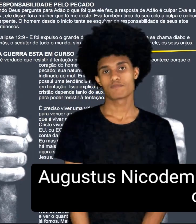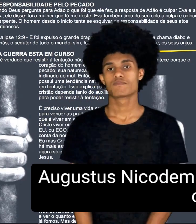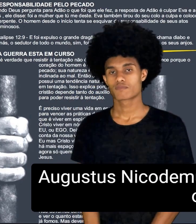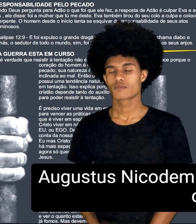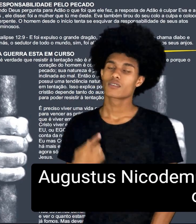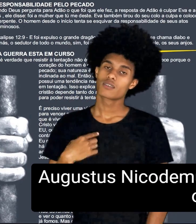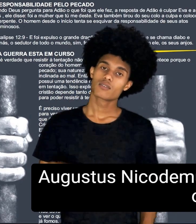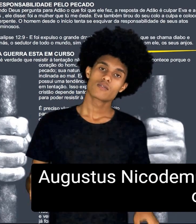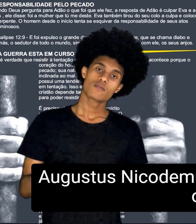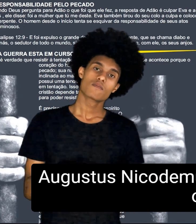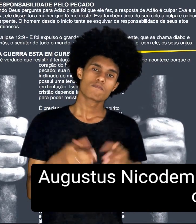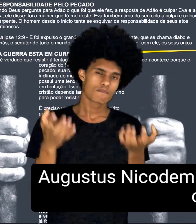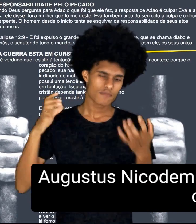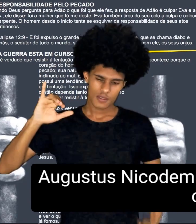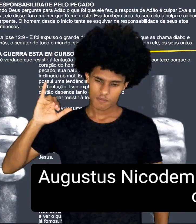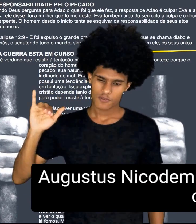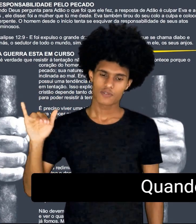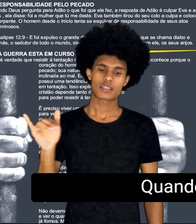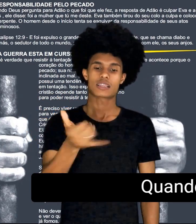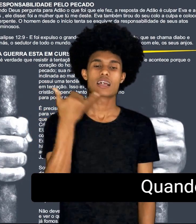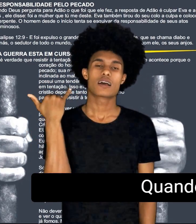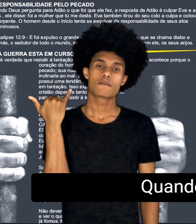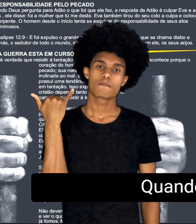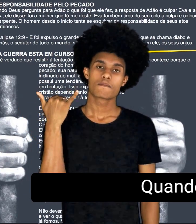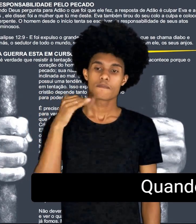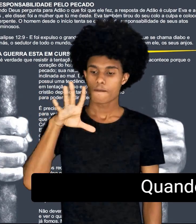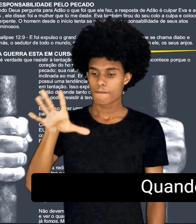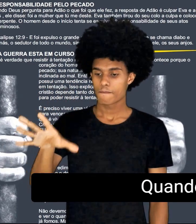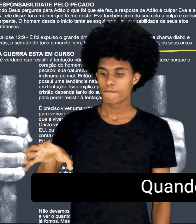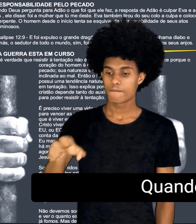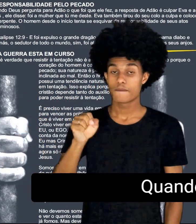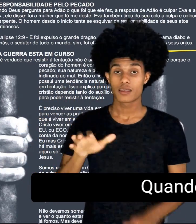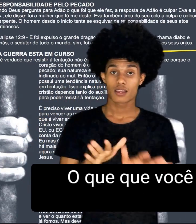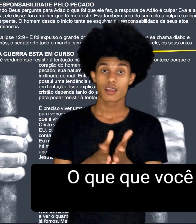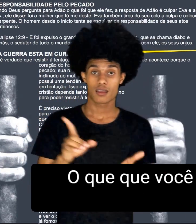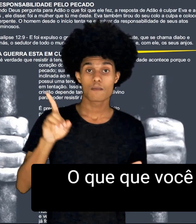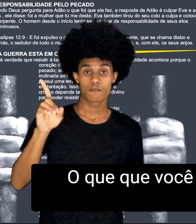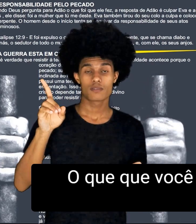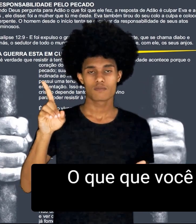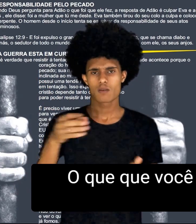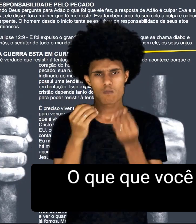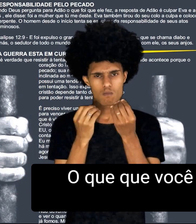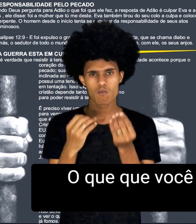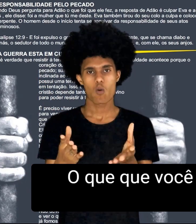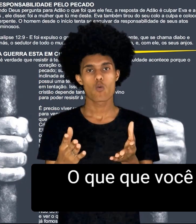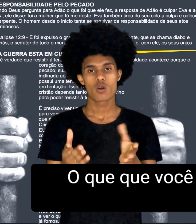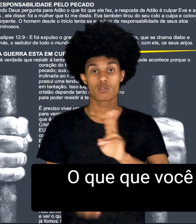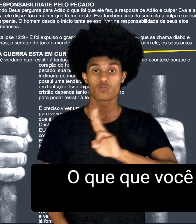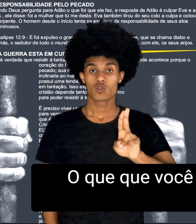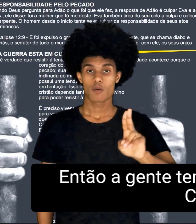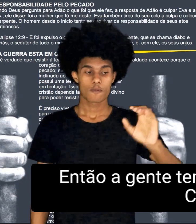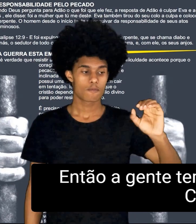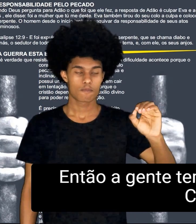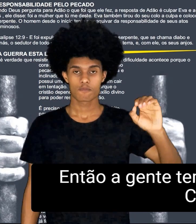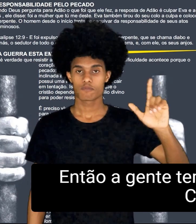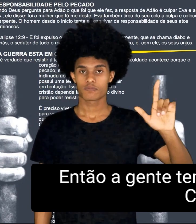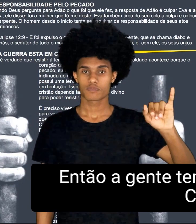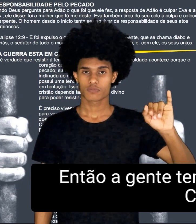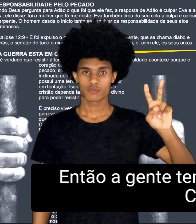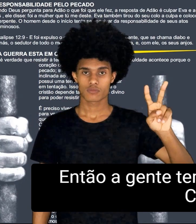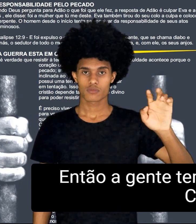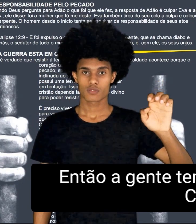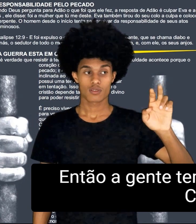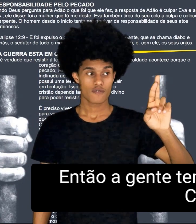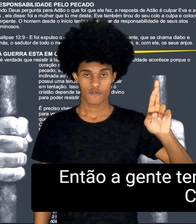isso. Nós temos inclinação para o mal, ok? Quando você não vigia, o que você faz? Você se inclina para o pecado. Então a gente tem que